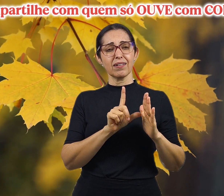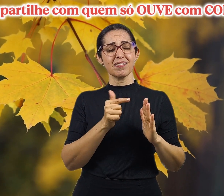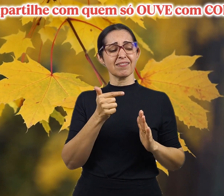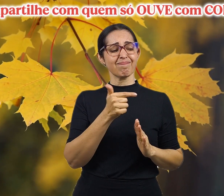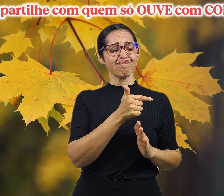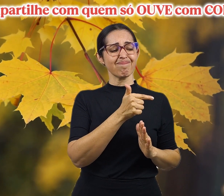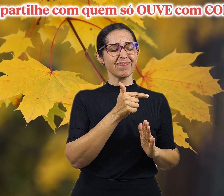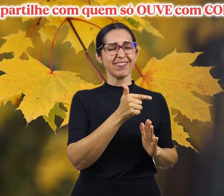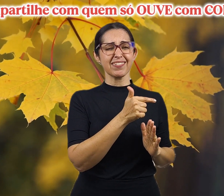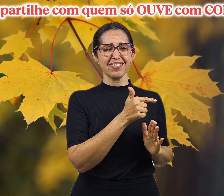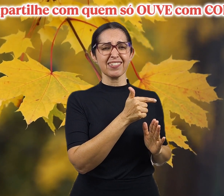de Esaú?